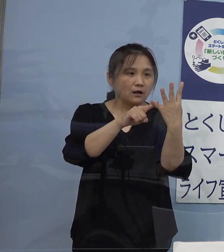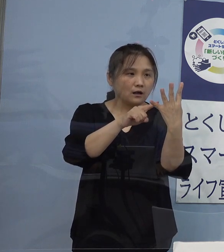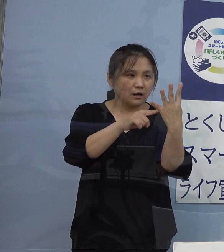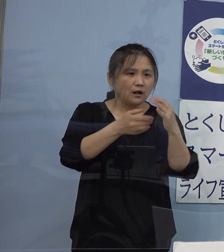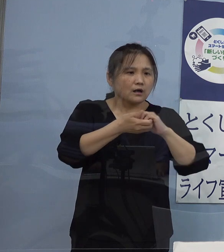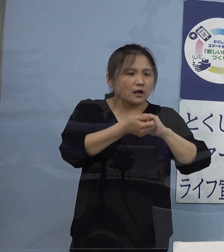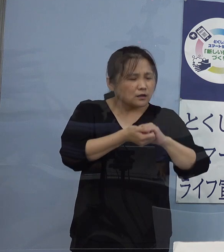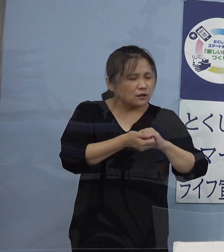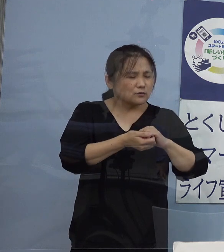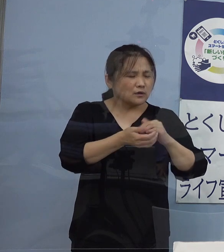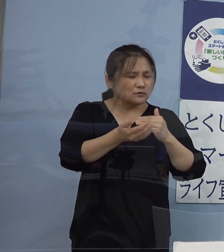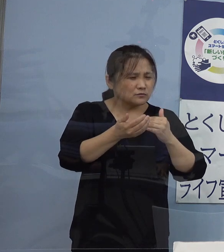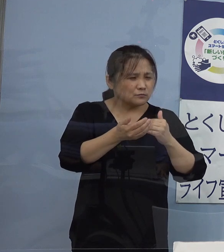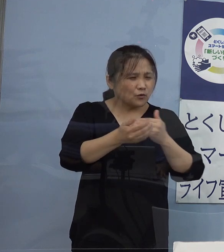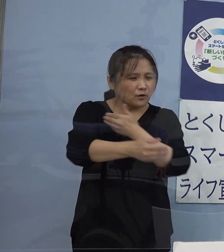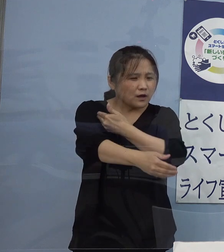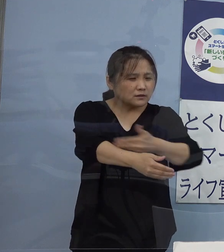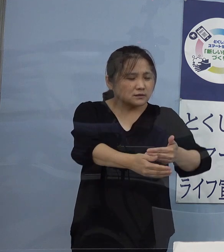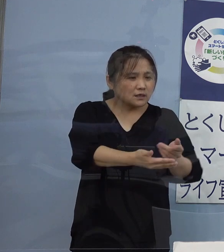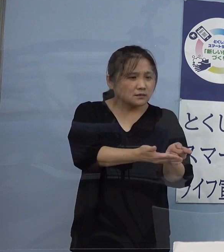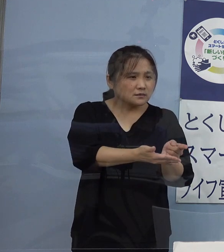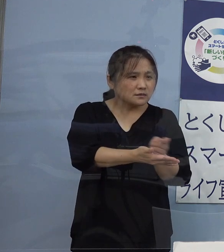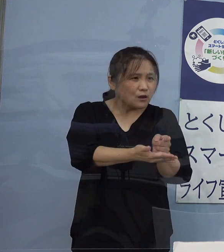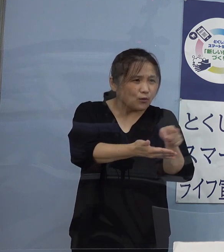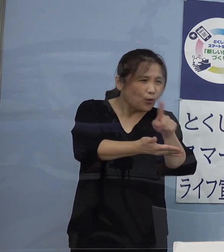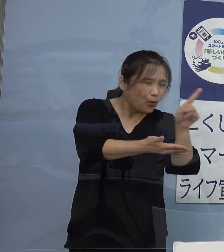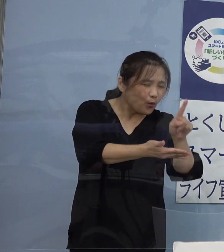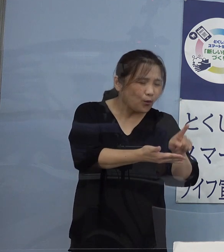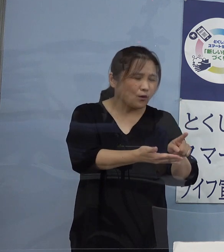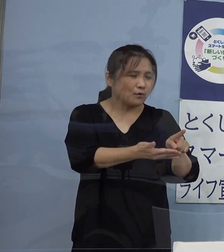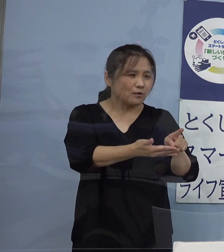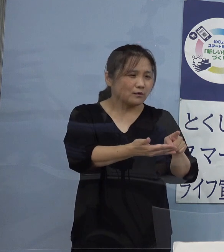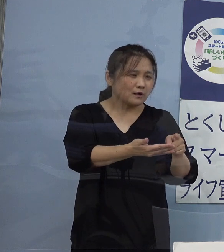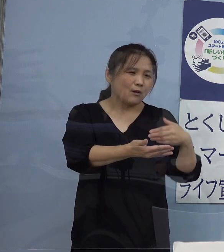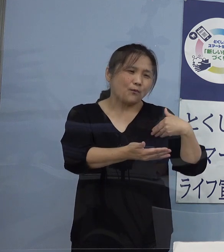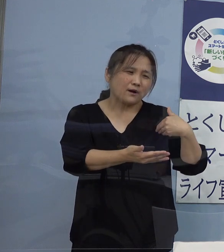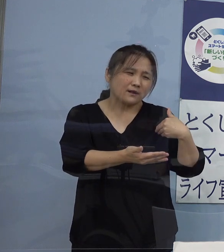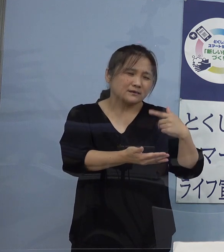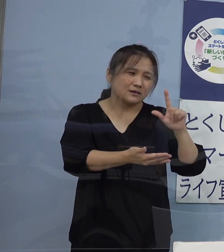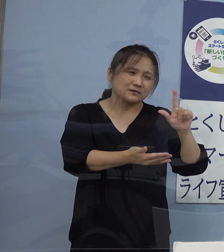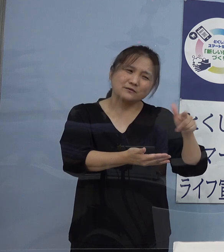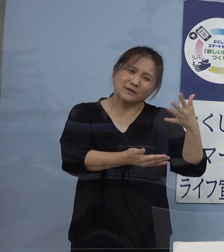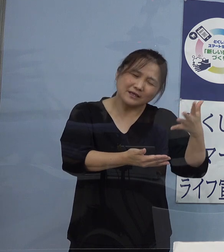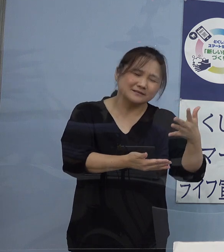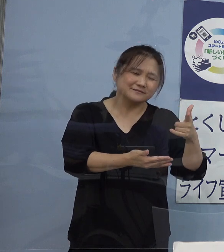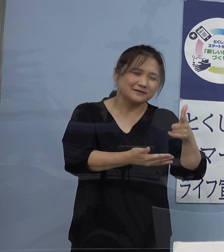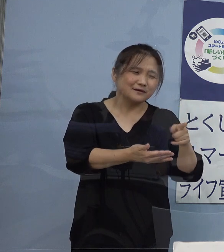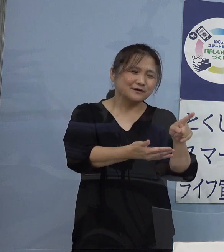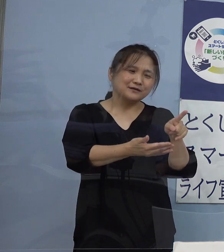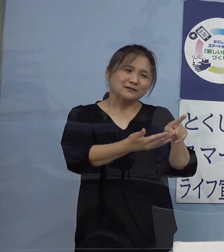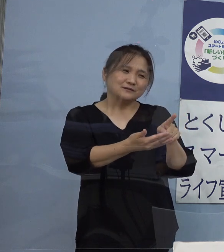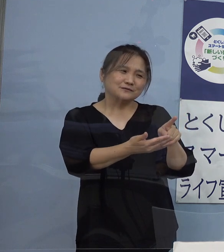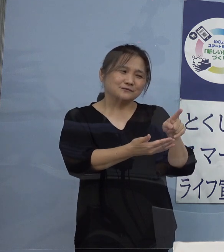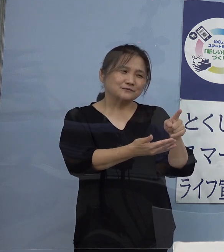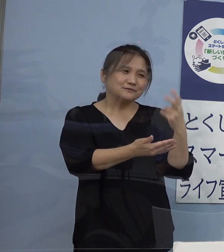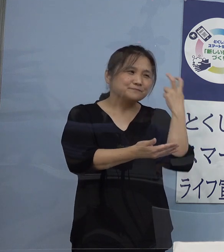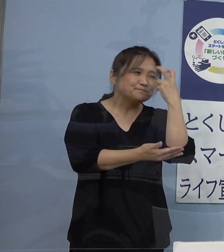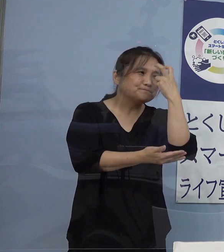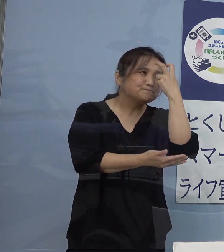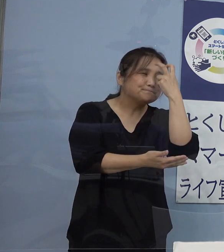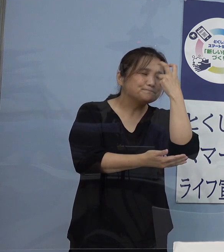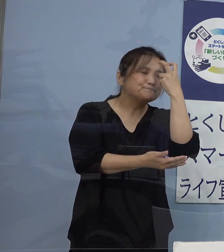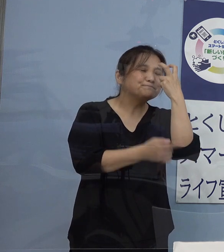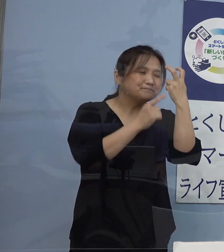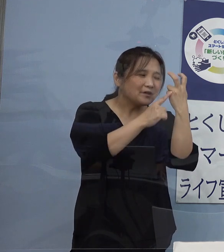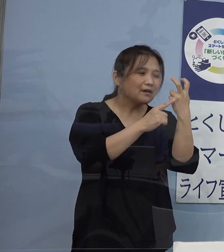と思うんですけども、これ実際その辿っていって、この方が多分最初に感染して、この方が例